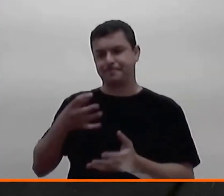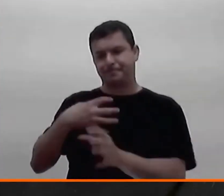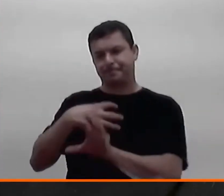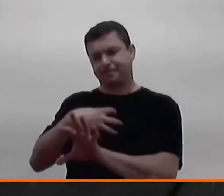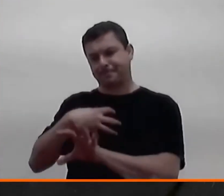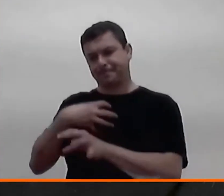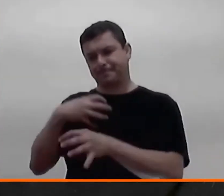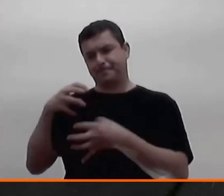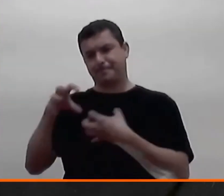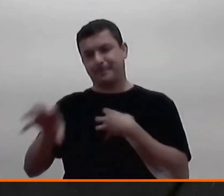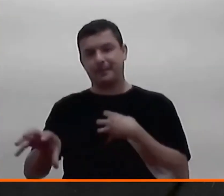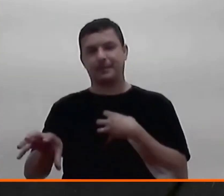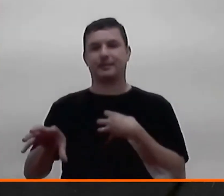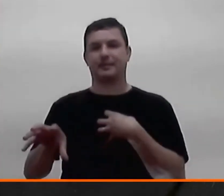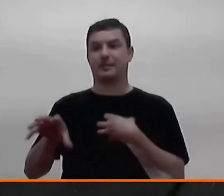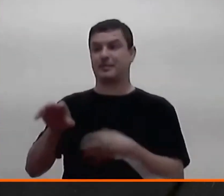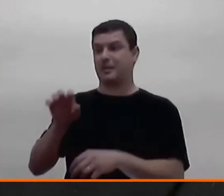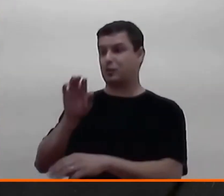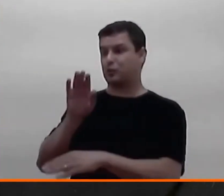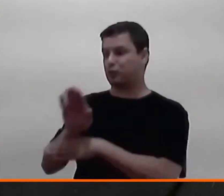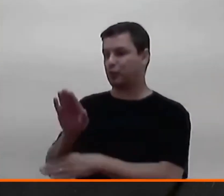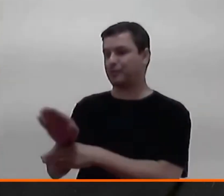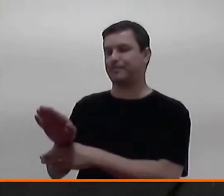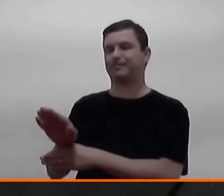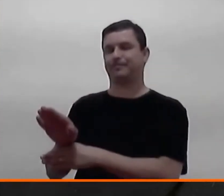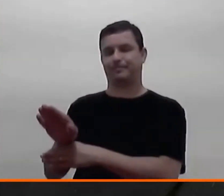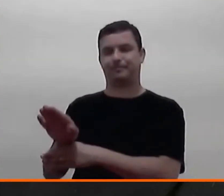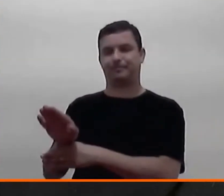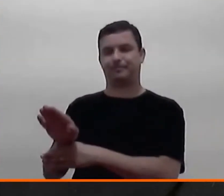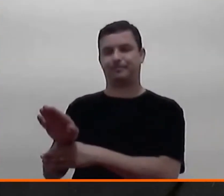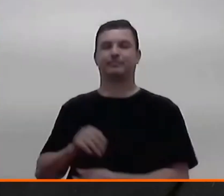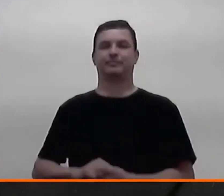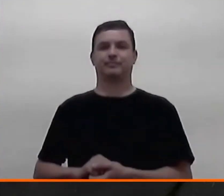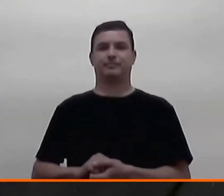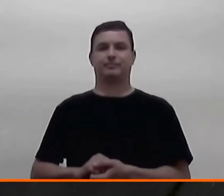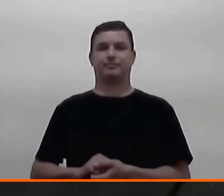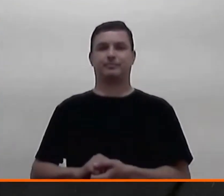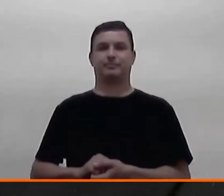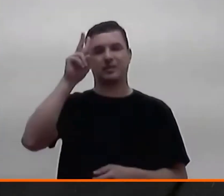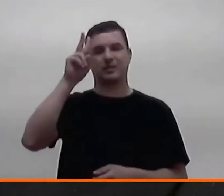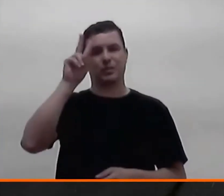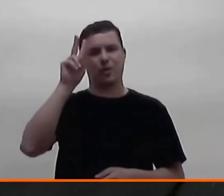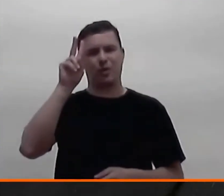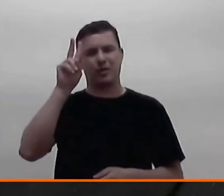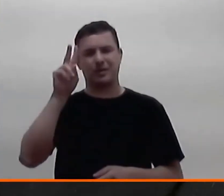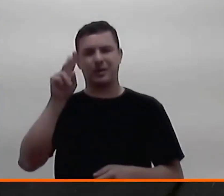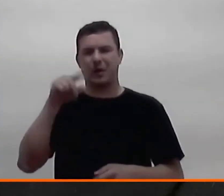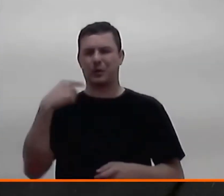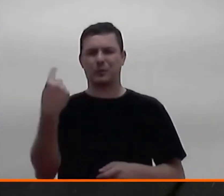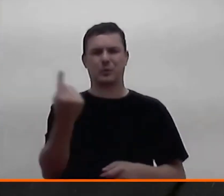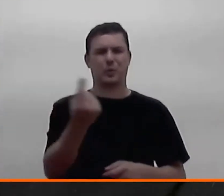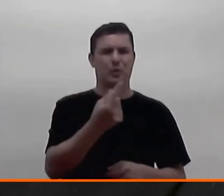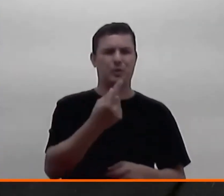compadeceu-se dele. Essa é a nossa história. Estávamos lá